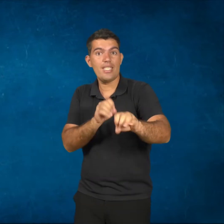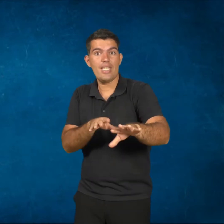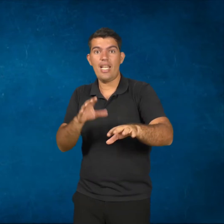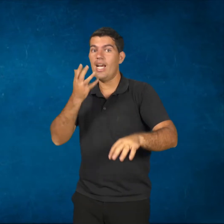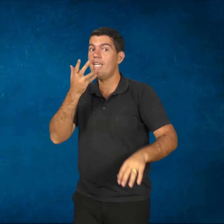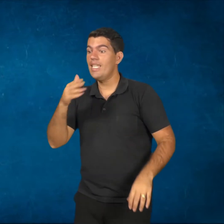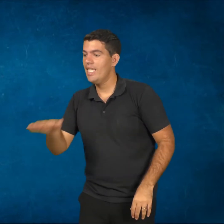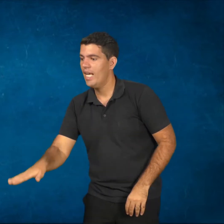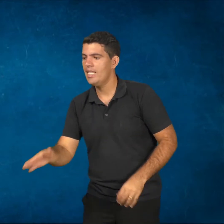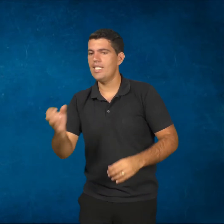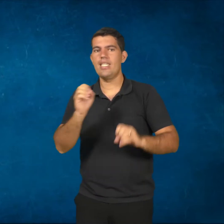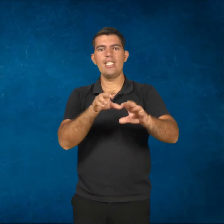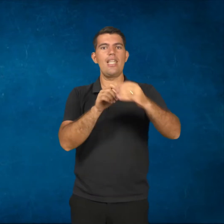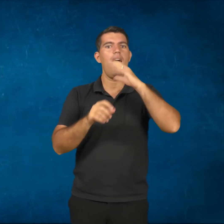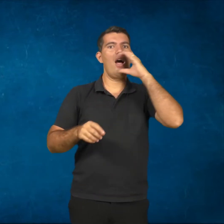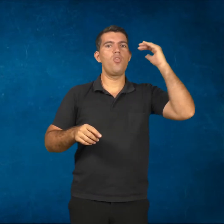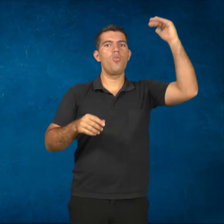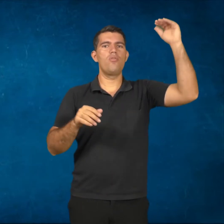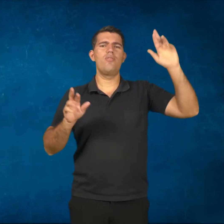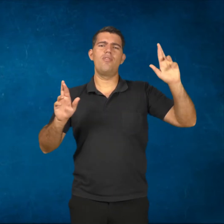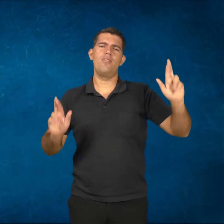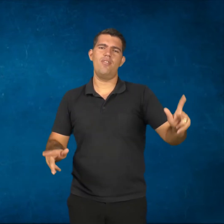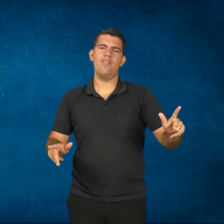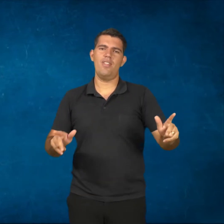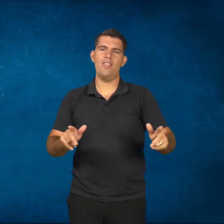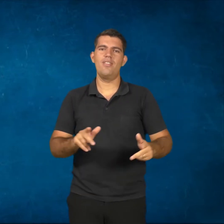para uma criança e ensinar para um adulto.